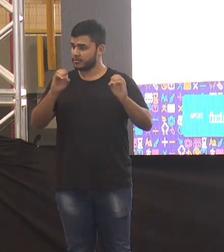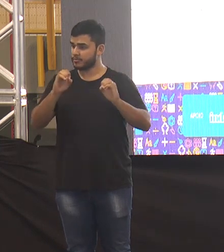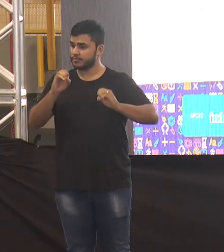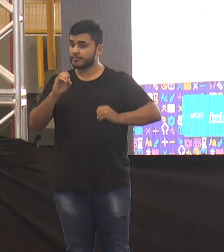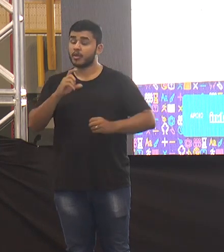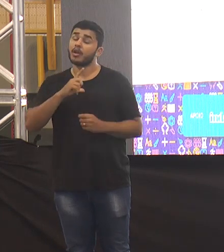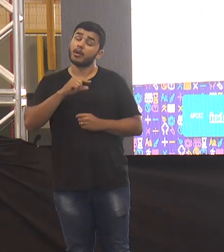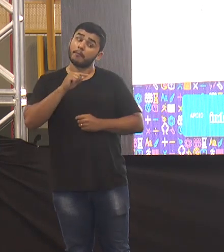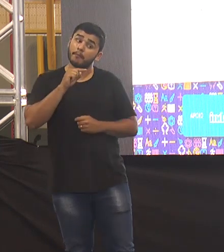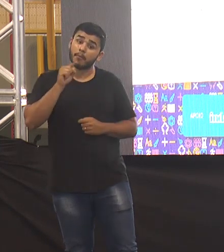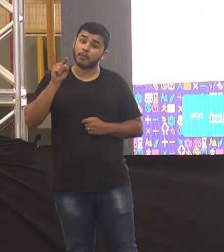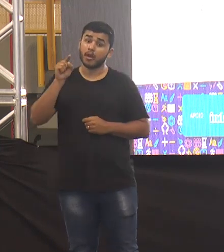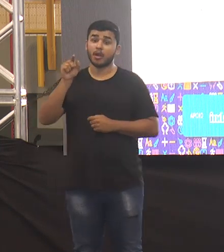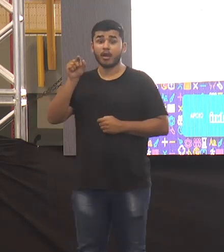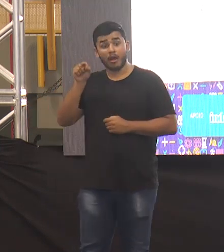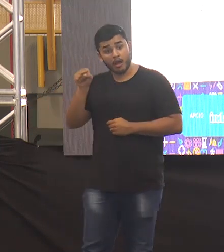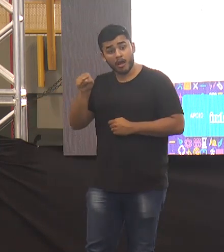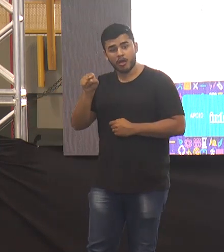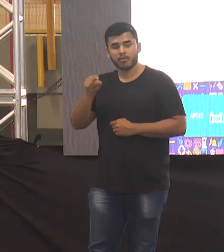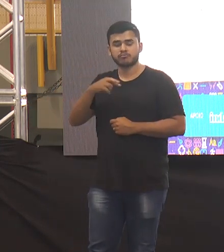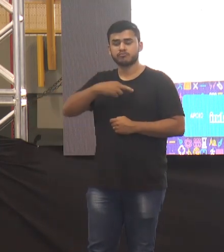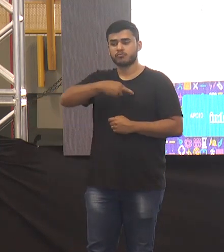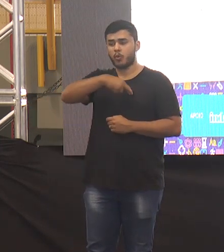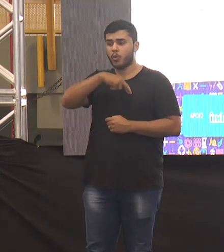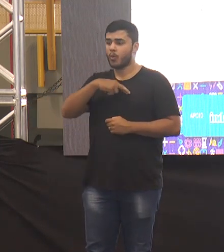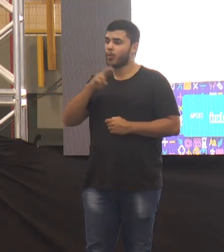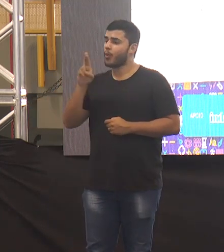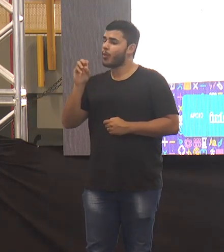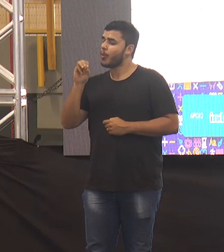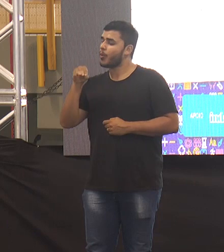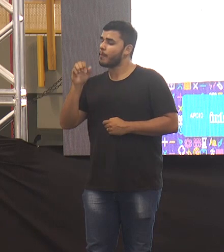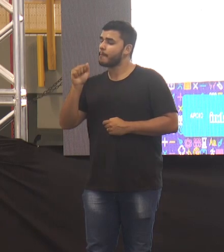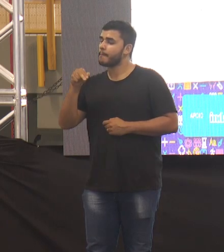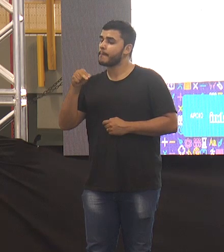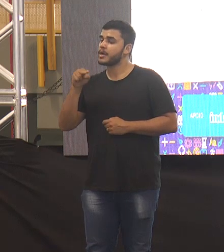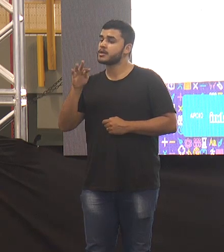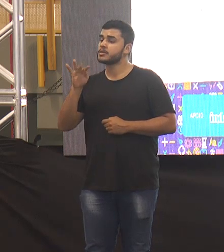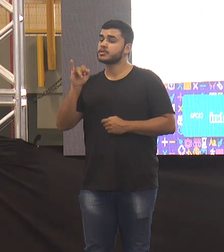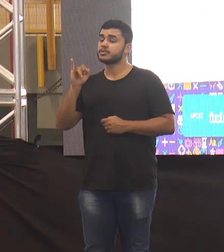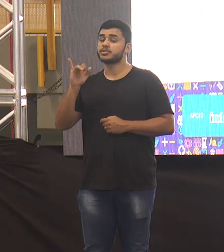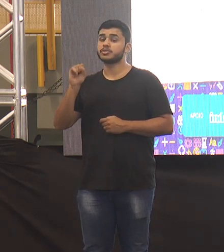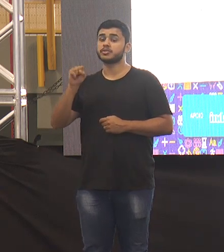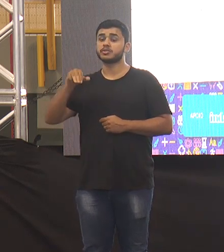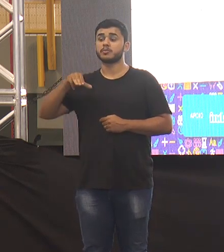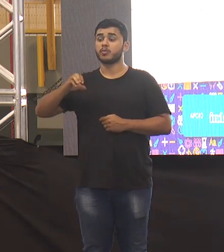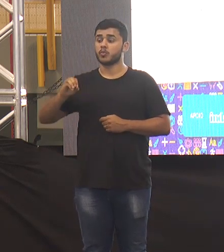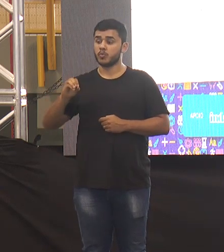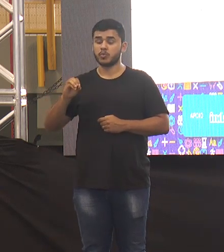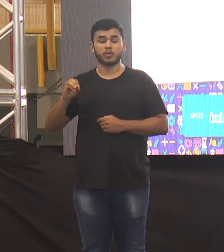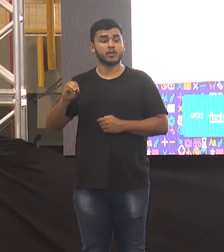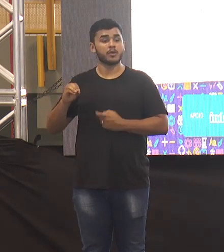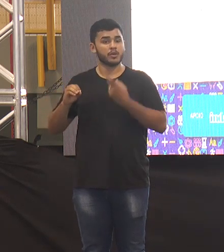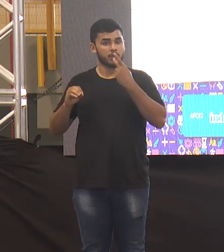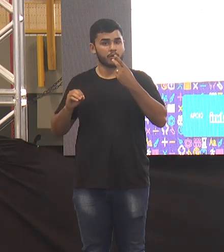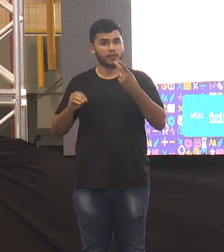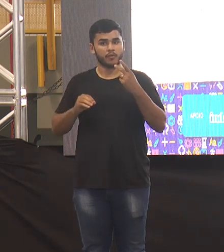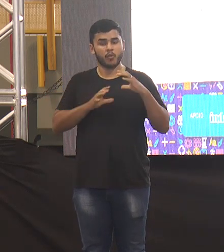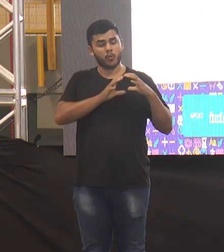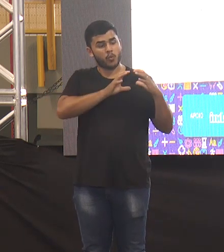o romantismo, como escola, ele está preso no tempo. Ele tem um intervalo